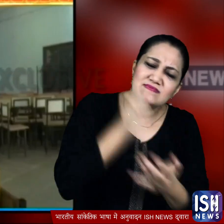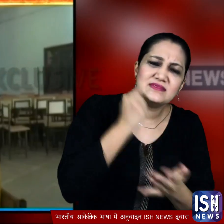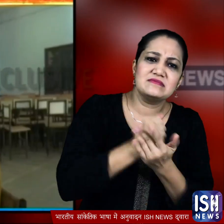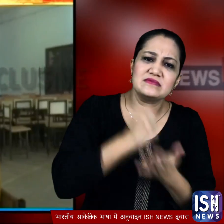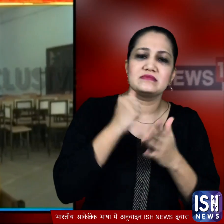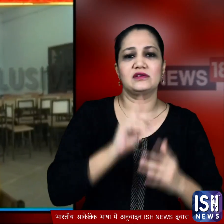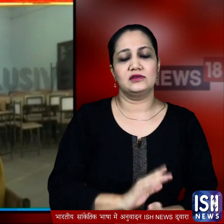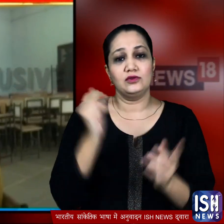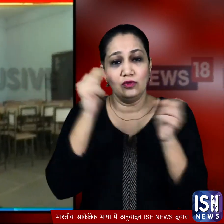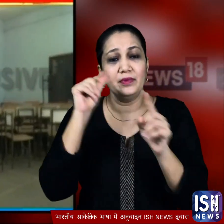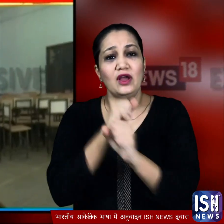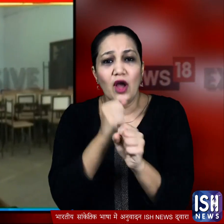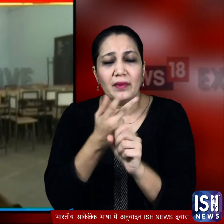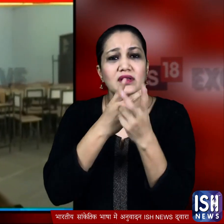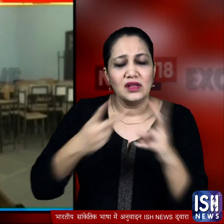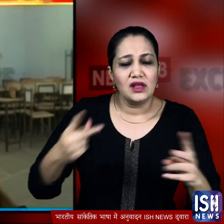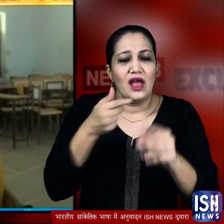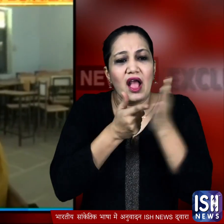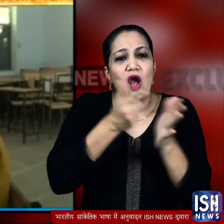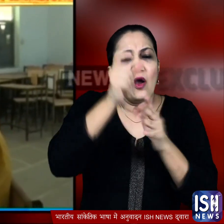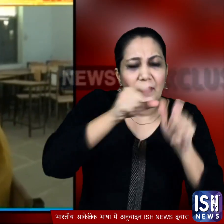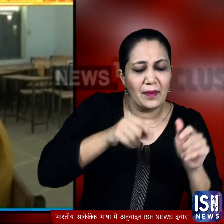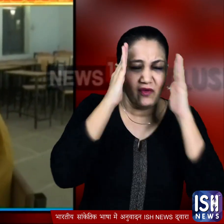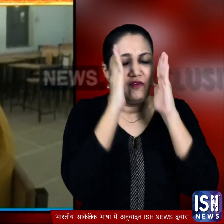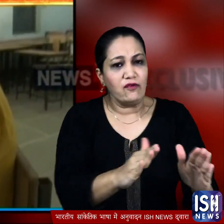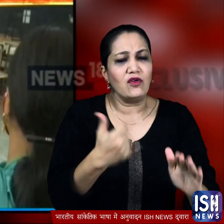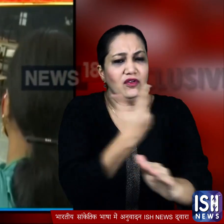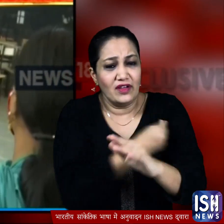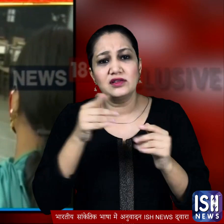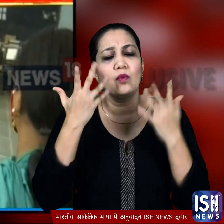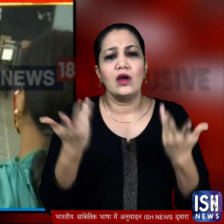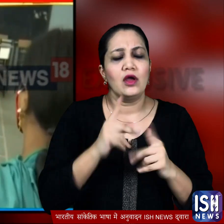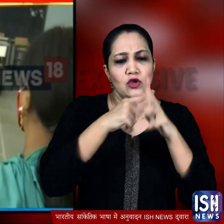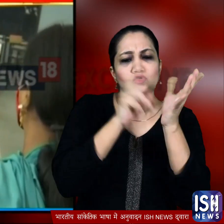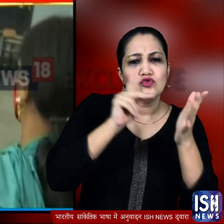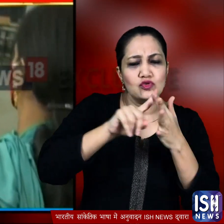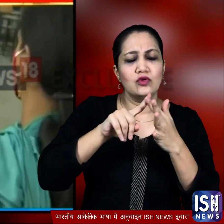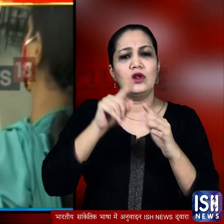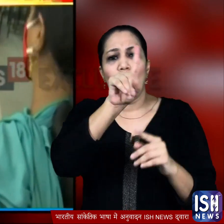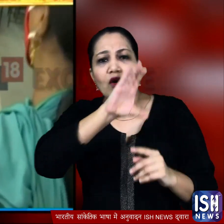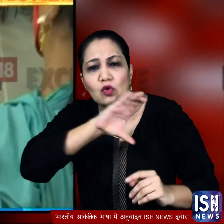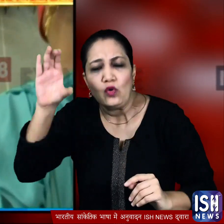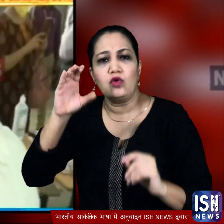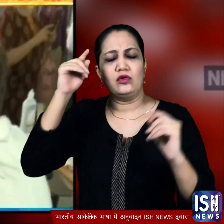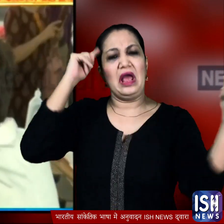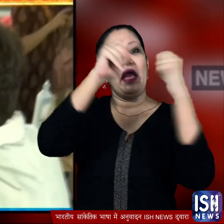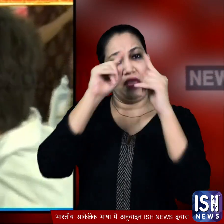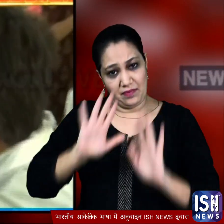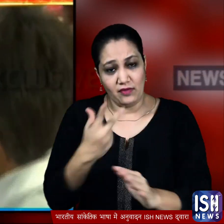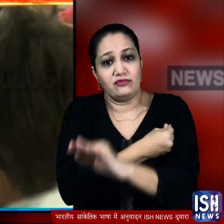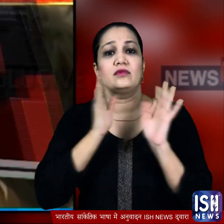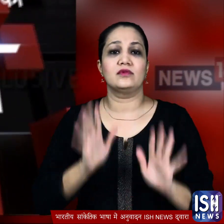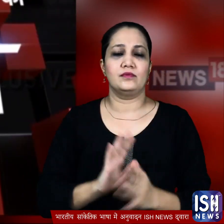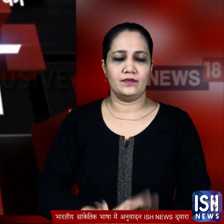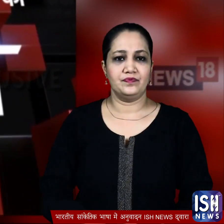है। उत्तर प्रदेश सरकार गांव के लोगों को वैक्सीन लगाने पर खास ध्यान दे रही है और उसने जून में करीब 1 करोड़ ग्रामीणों को टीका लगाने का